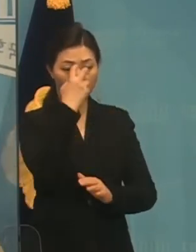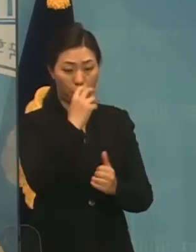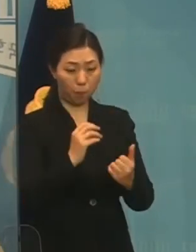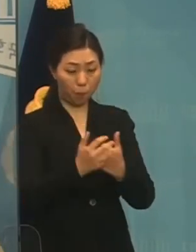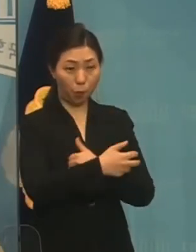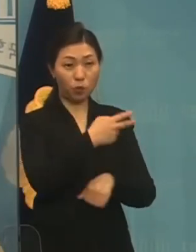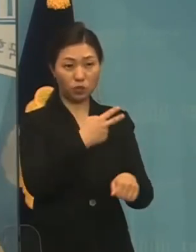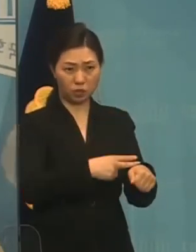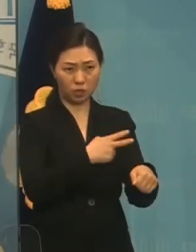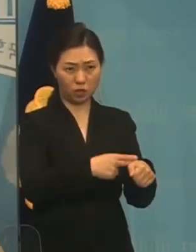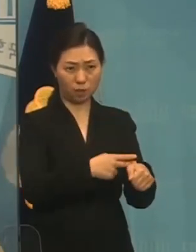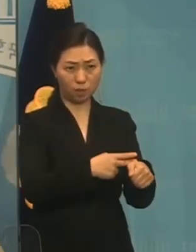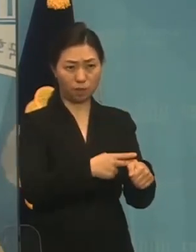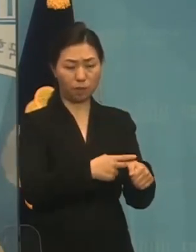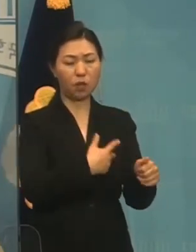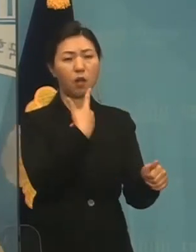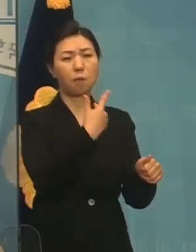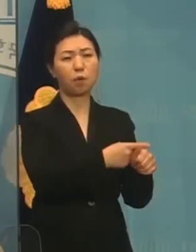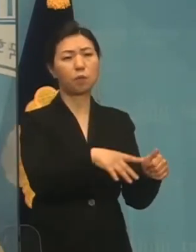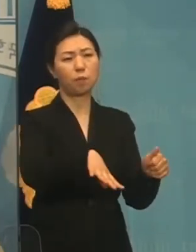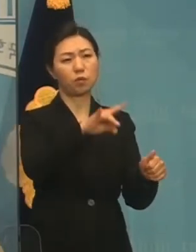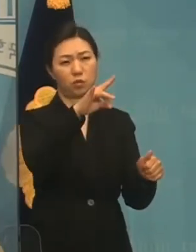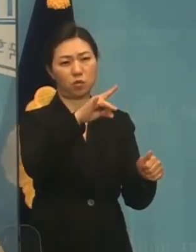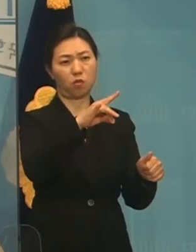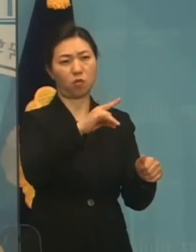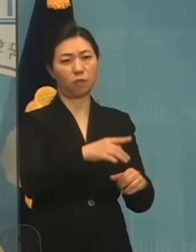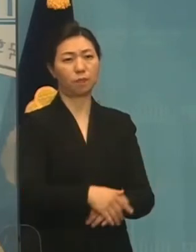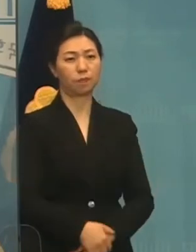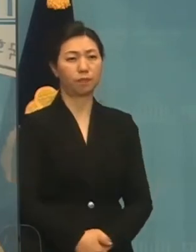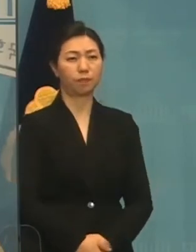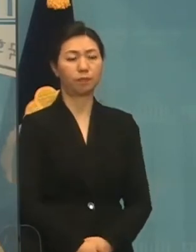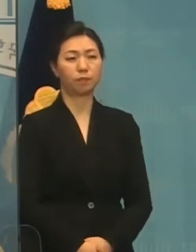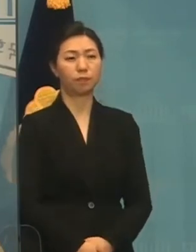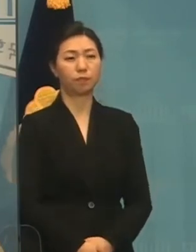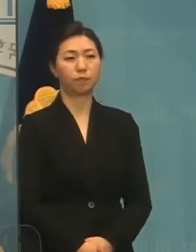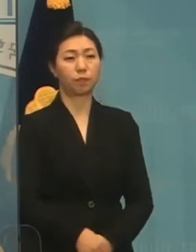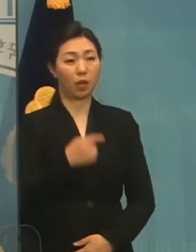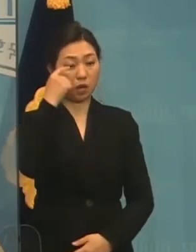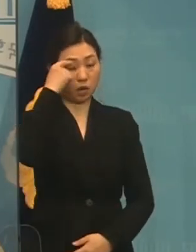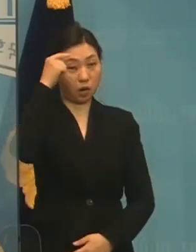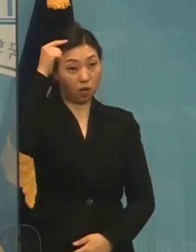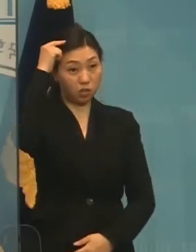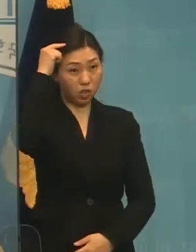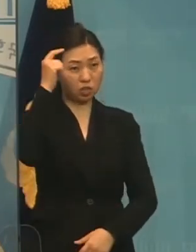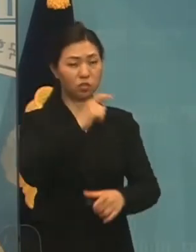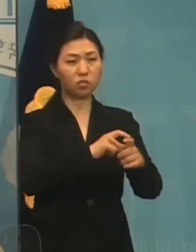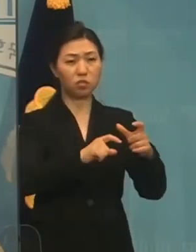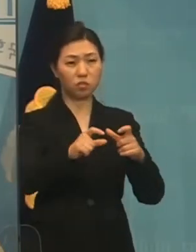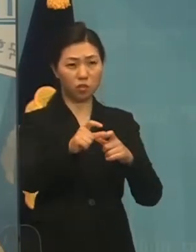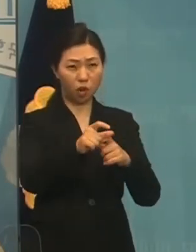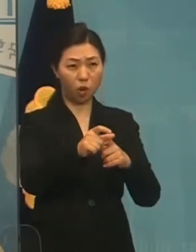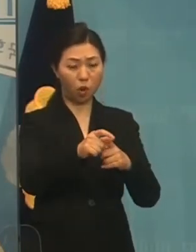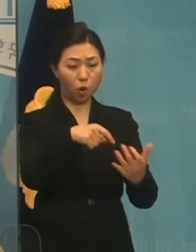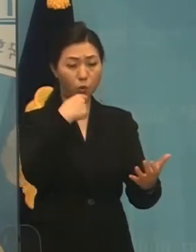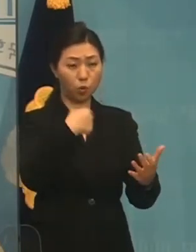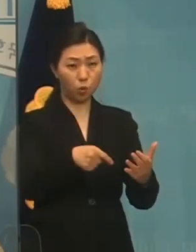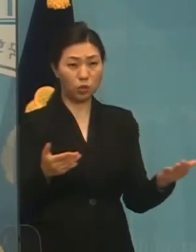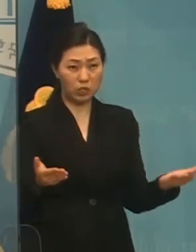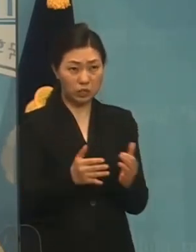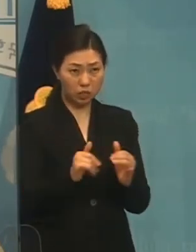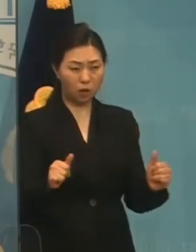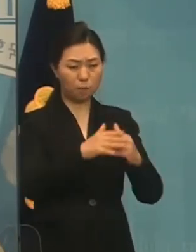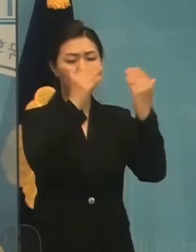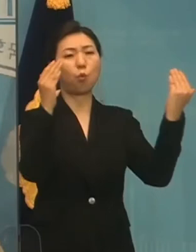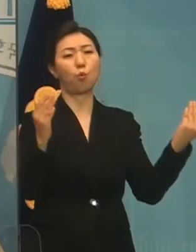접종 우선순위가 이루어지고 있습니다. 러시아의 경우는 더 폭넓게 교육 종사자